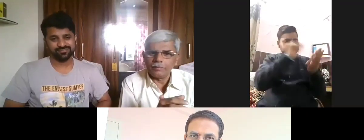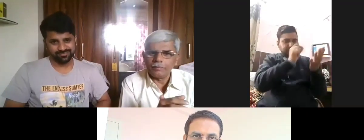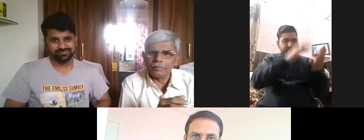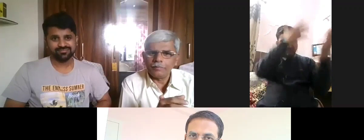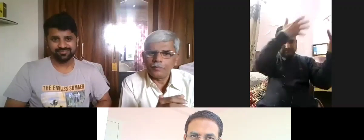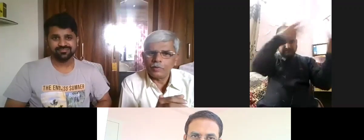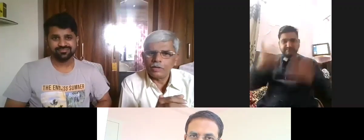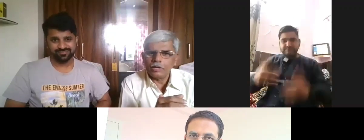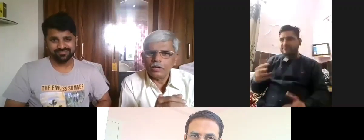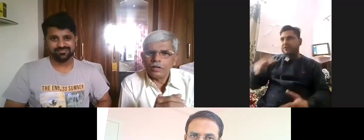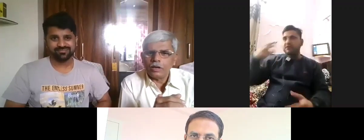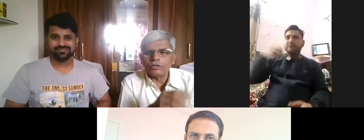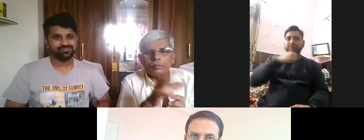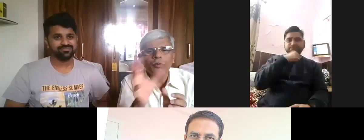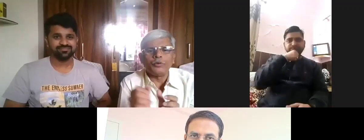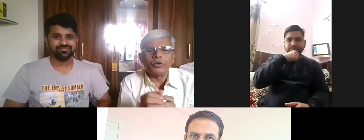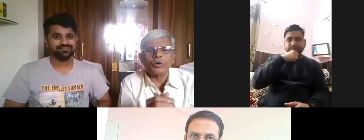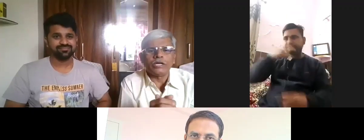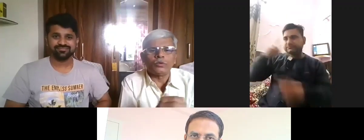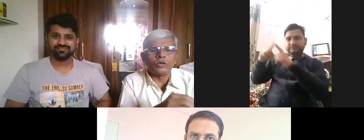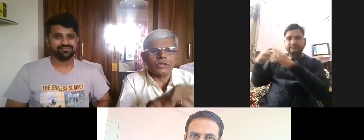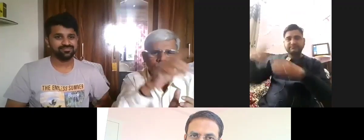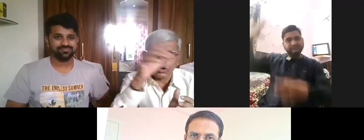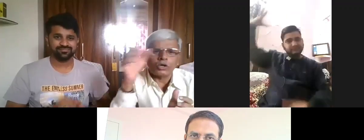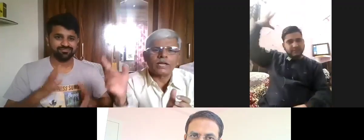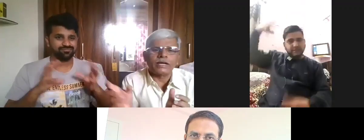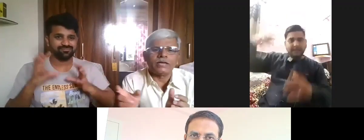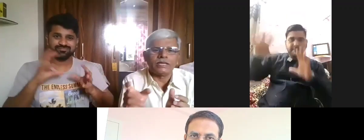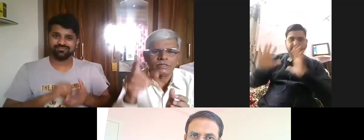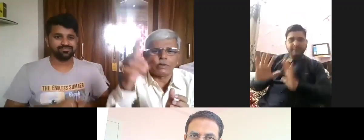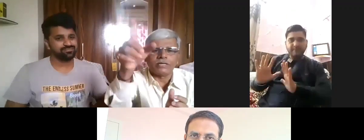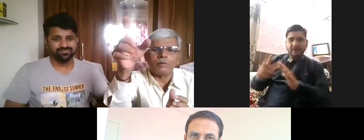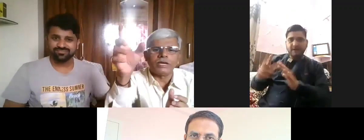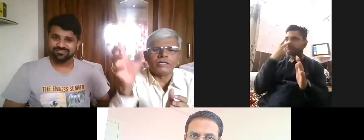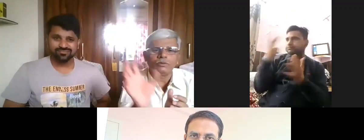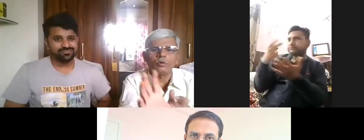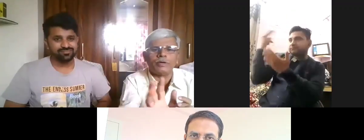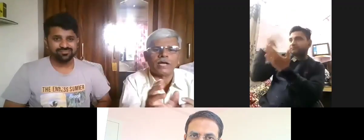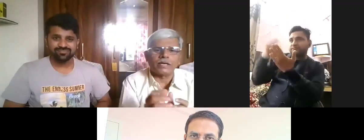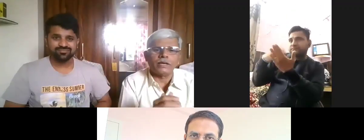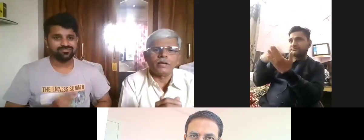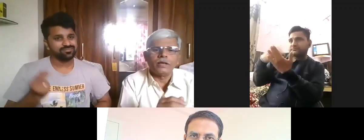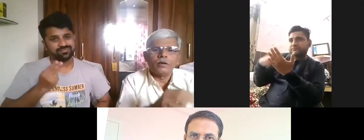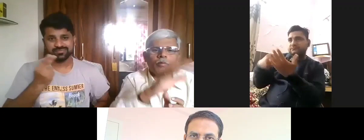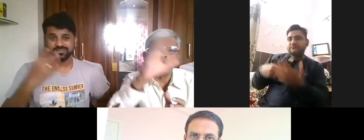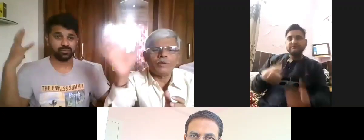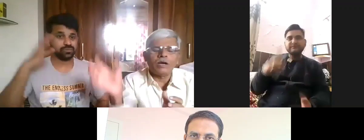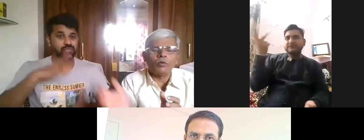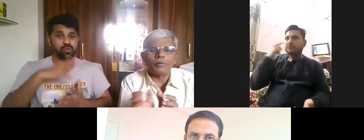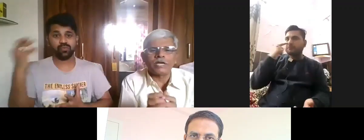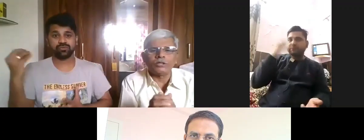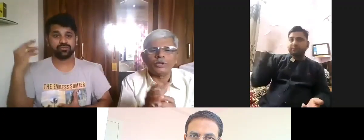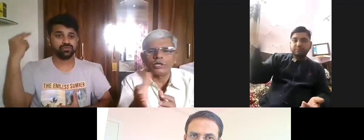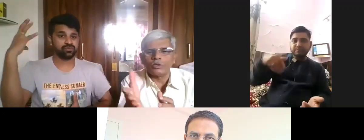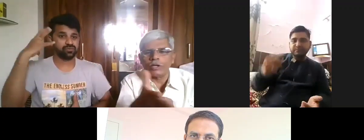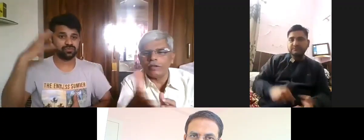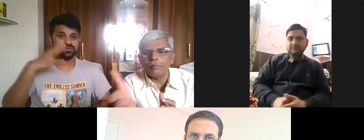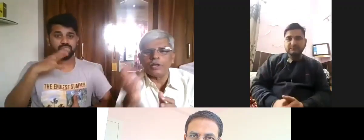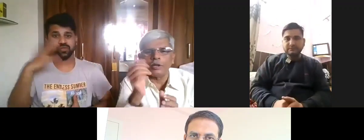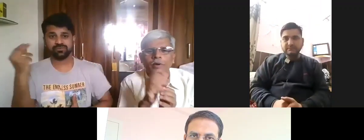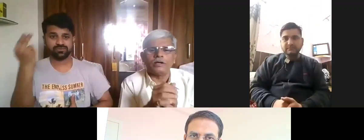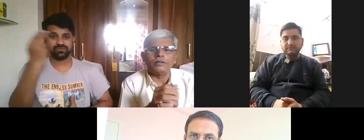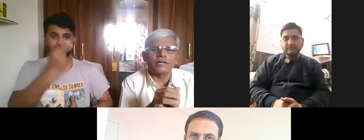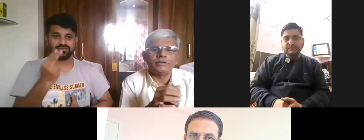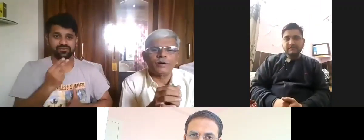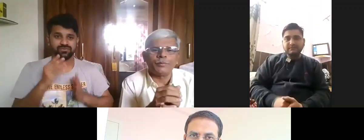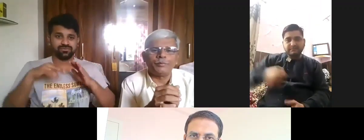नहीं था। और जब भी वो पूरी हो गई थी, उनकी डॉटर आ गई, कहीं से बाजार में गई थी उनको बिठा के, बाद में वापस आई तो देखी तो अरे